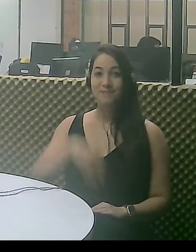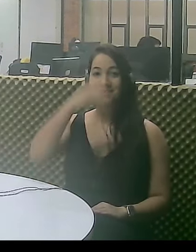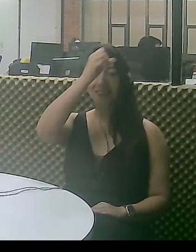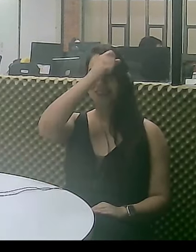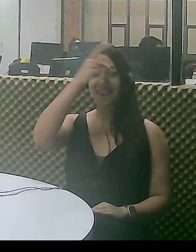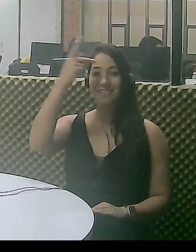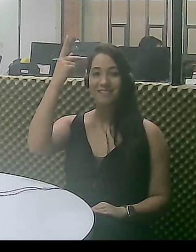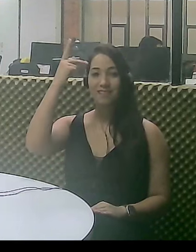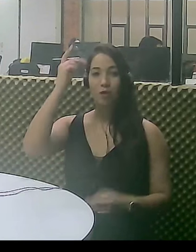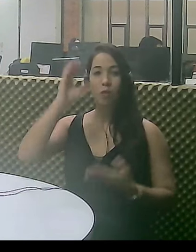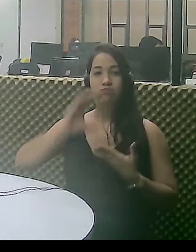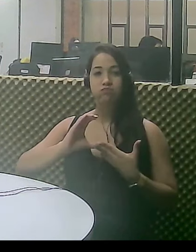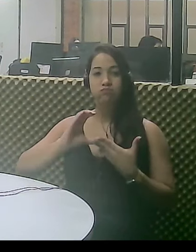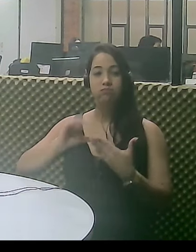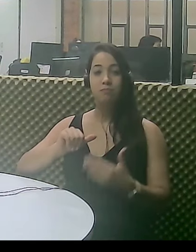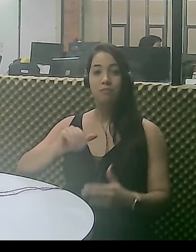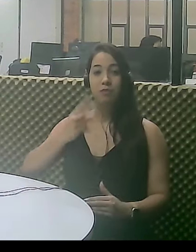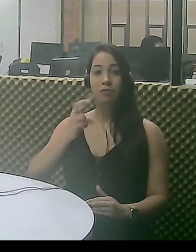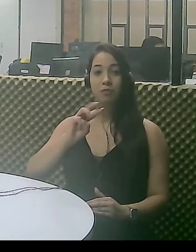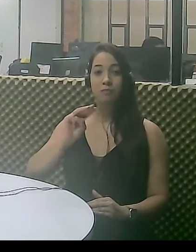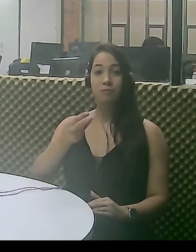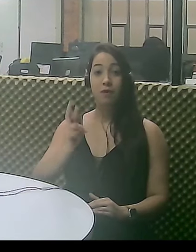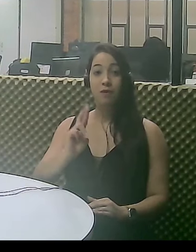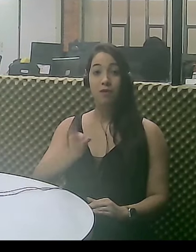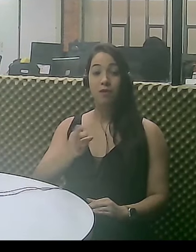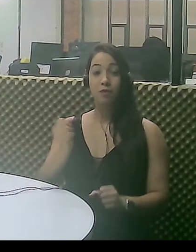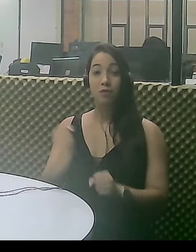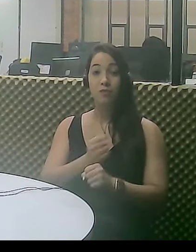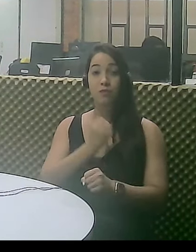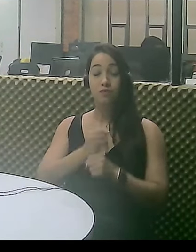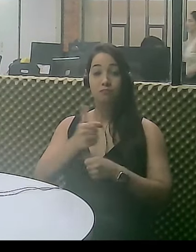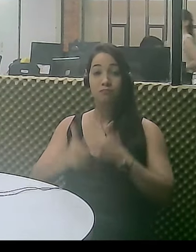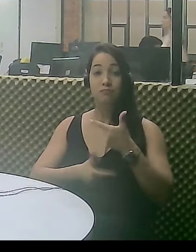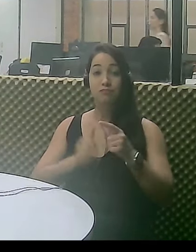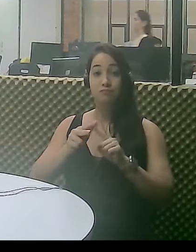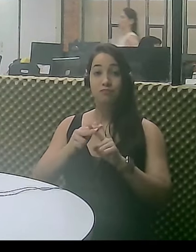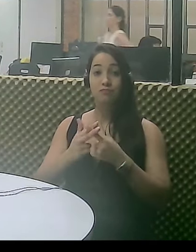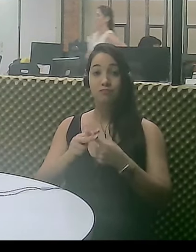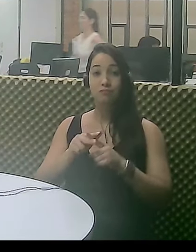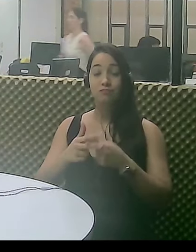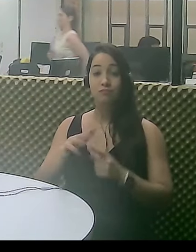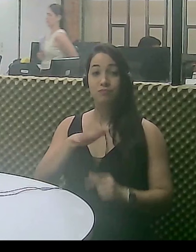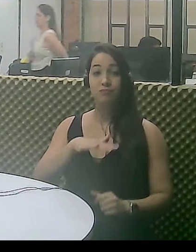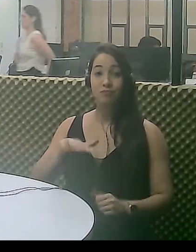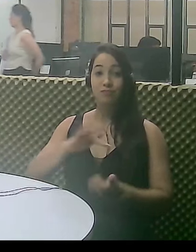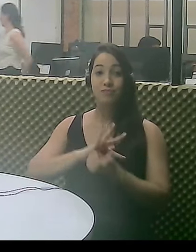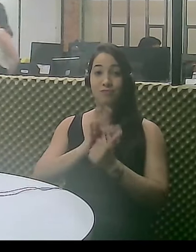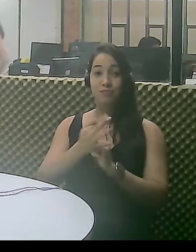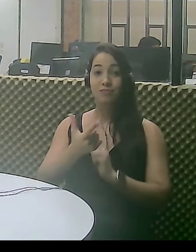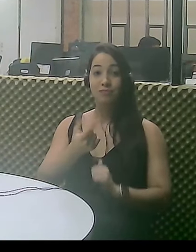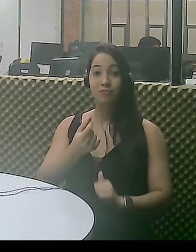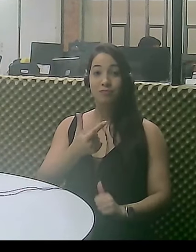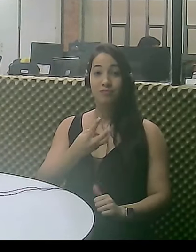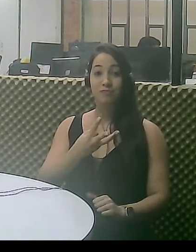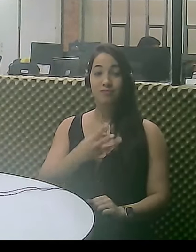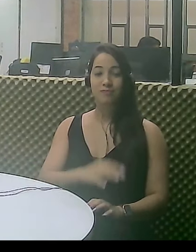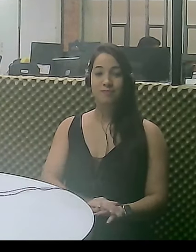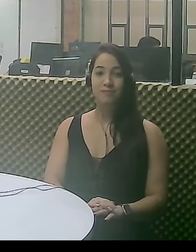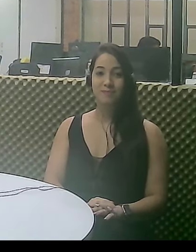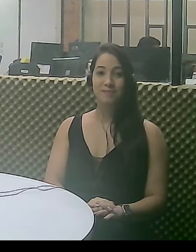Prefeitura investe mais de 2 milhões de reais em obras e serviços de manutenção em espaços da FUTEL em 2023.